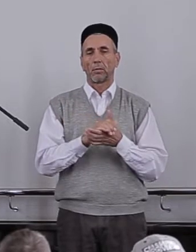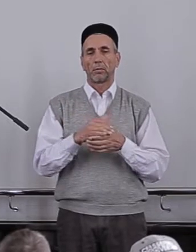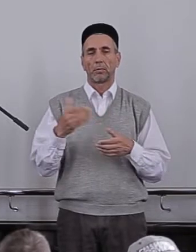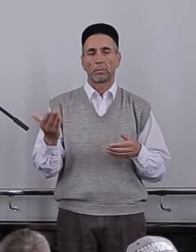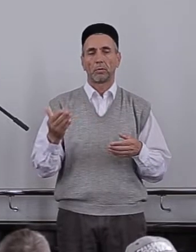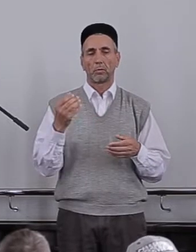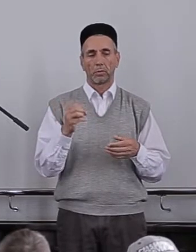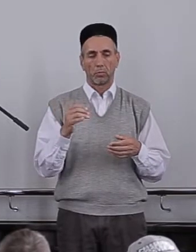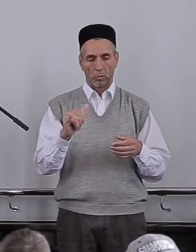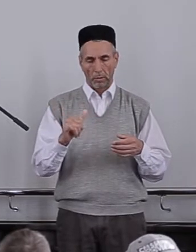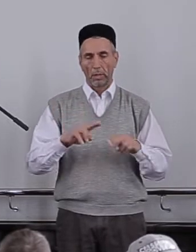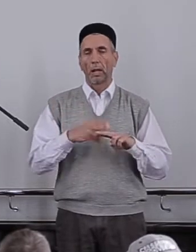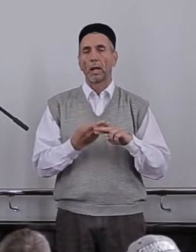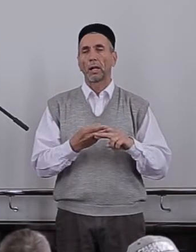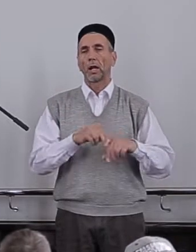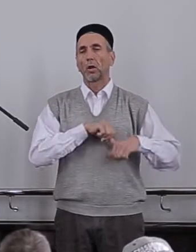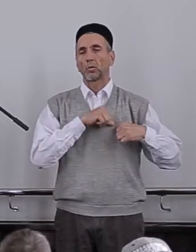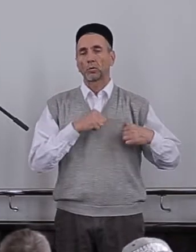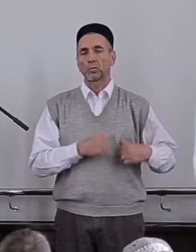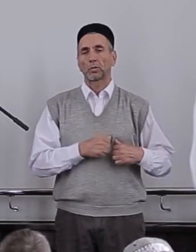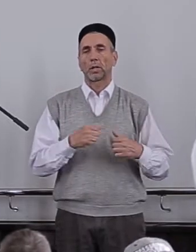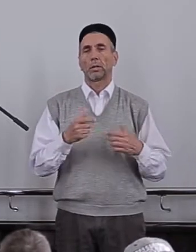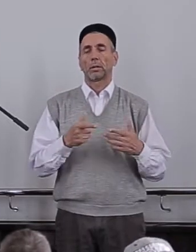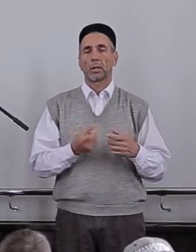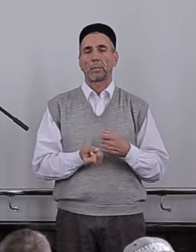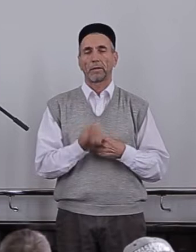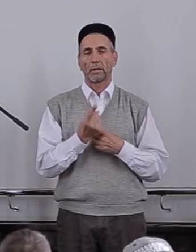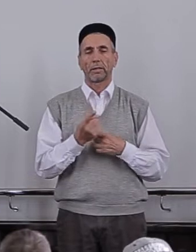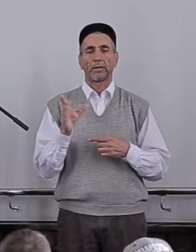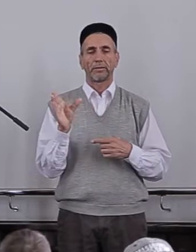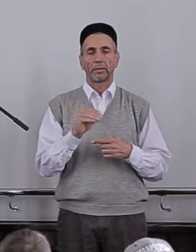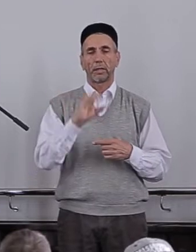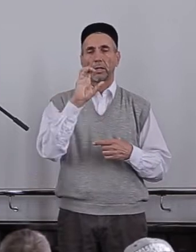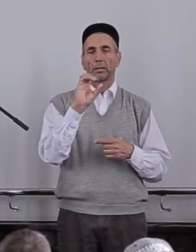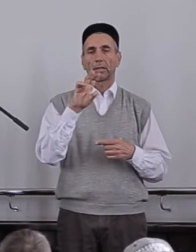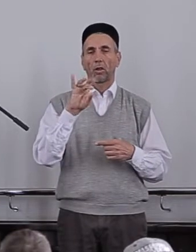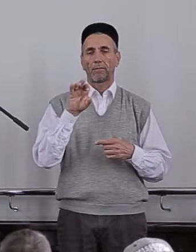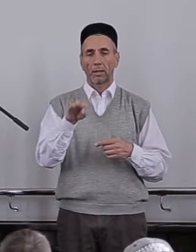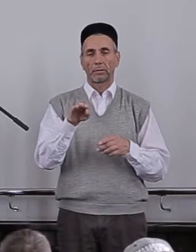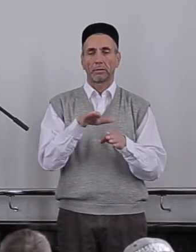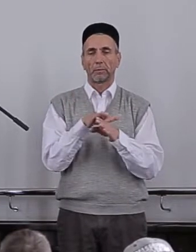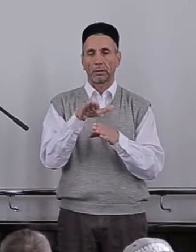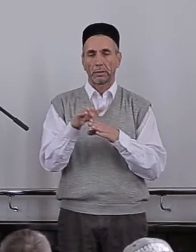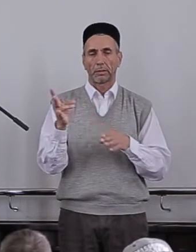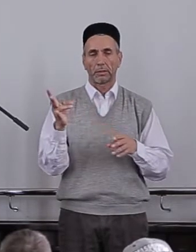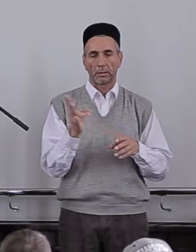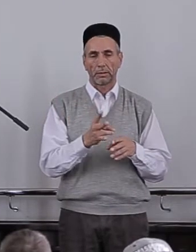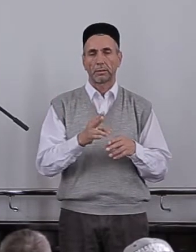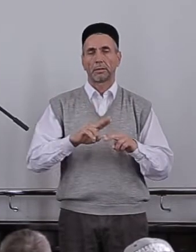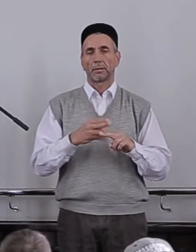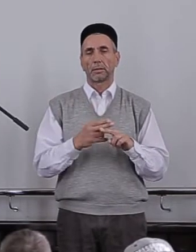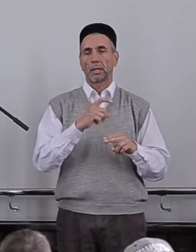ve sellemge gümül türlerimizden çıkan salavat şeriflerimiz olsun. Allahümme salli